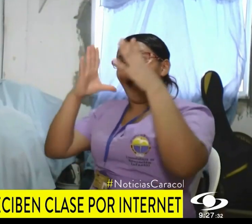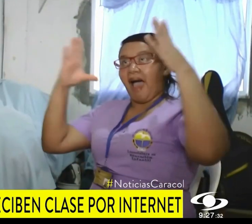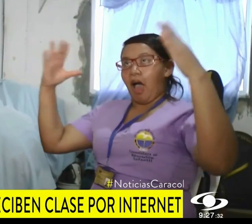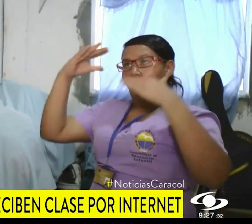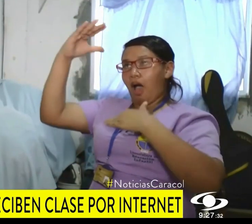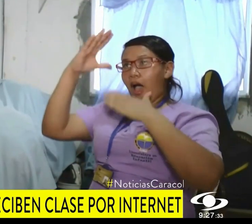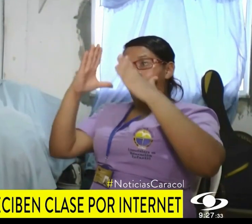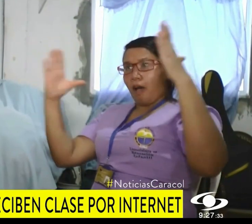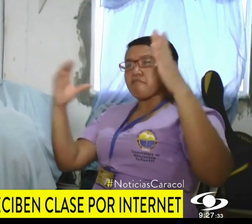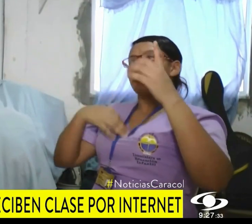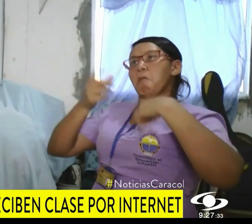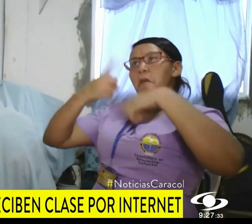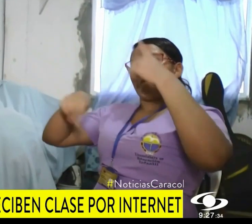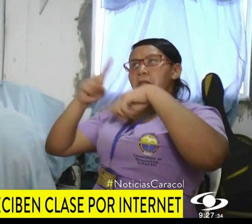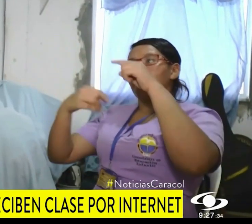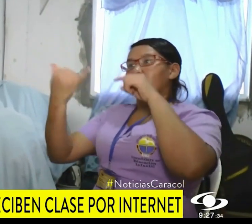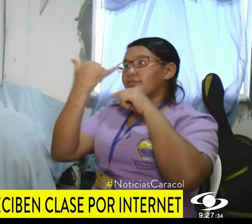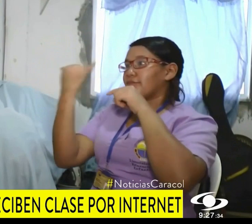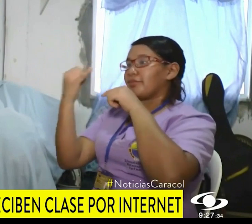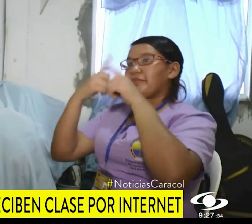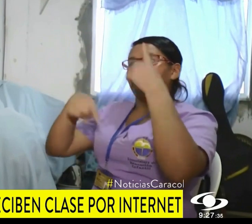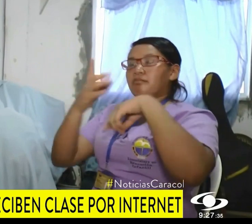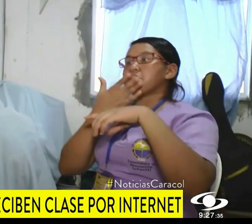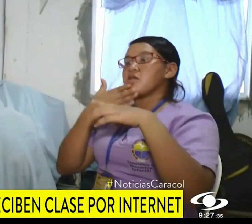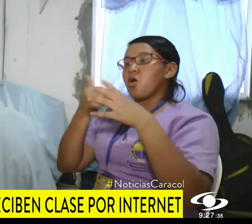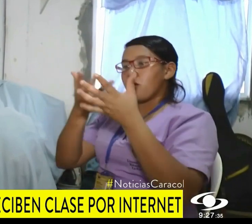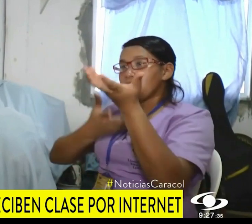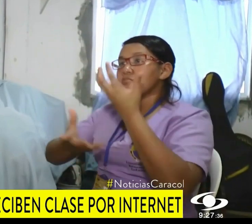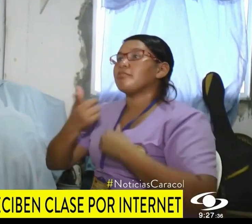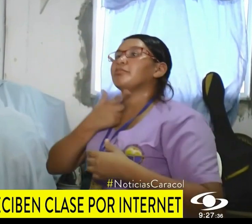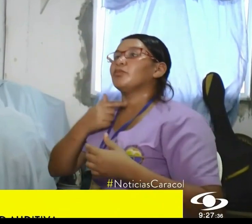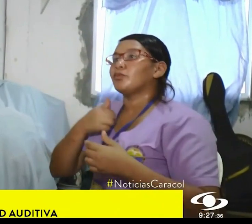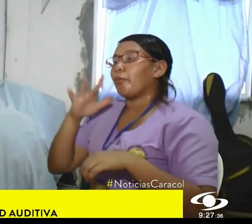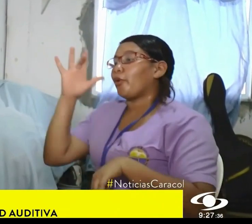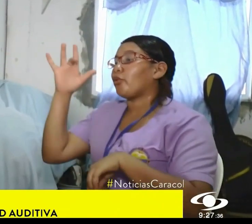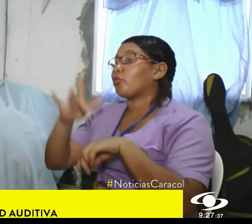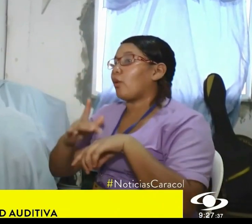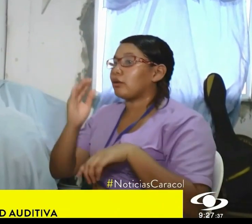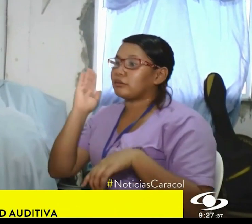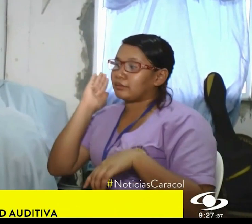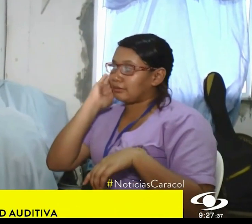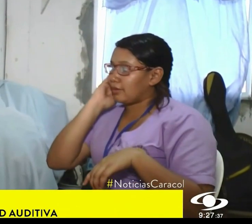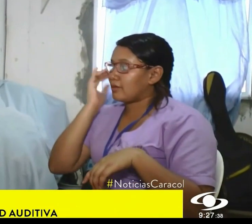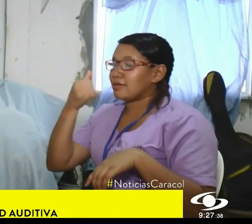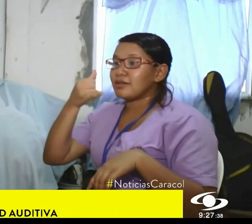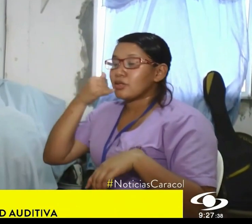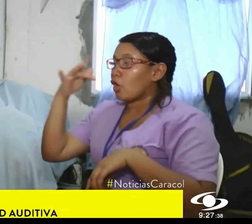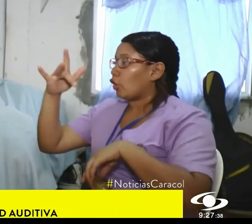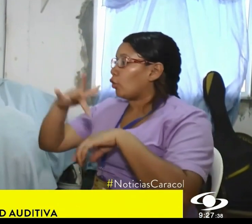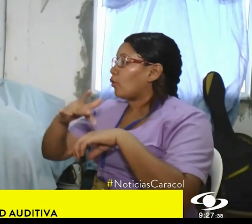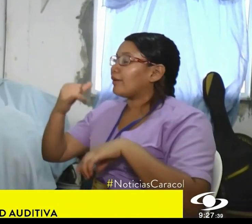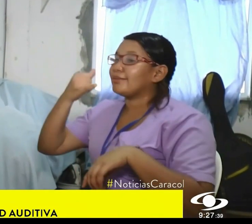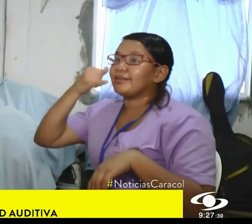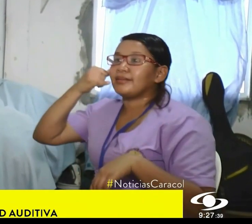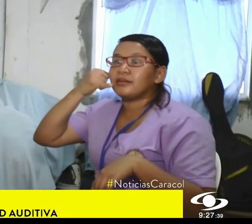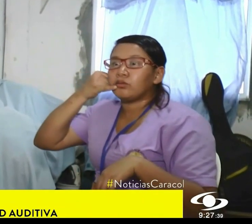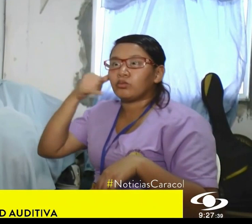trabajando, la herramienta Microsoft Teams, podemos compartir más fácilmente.